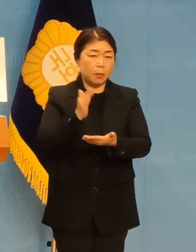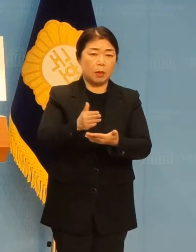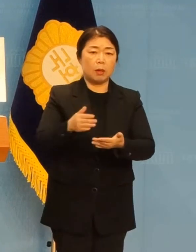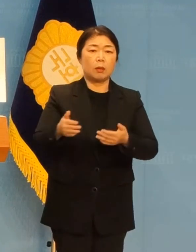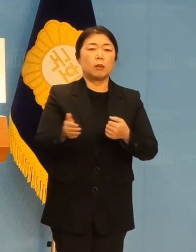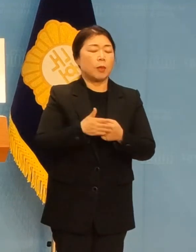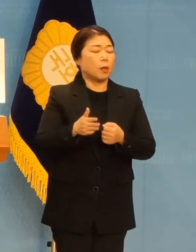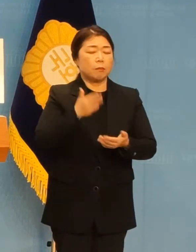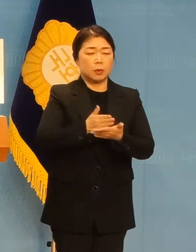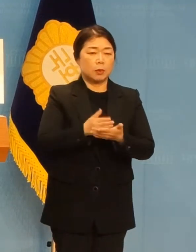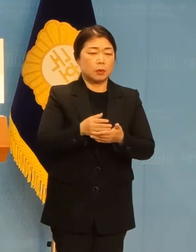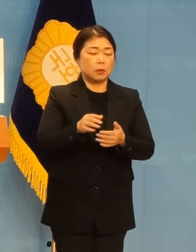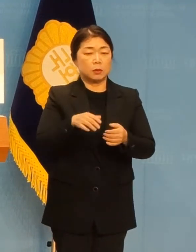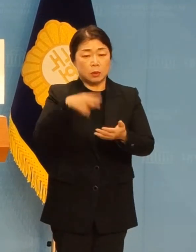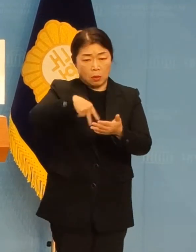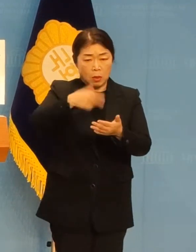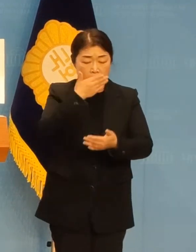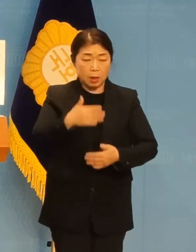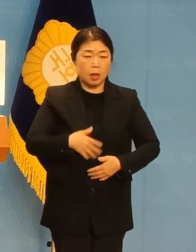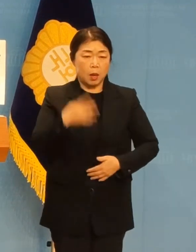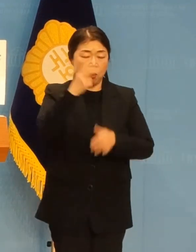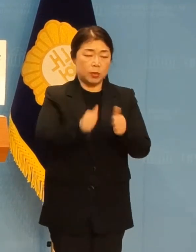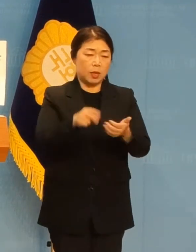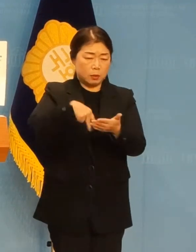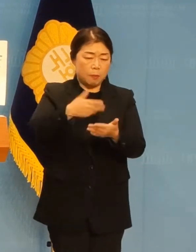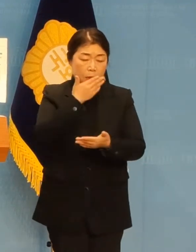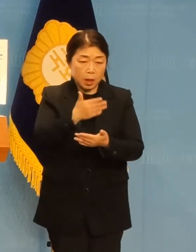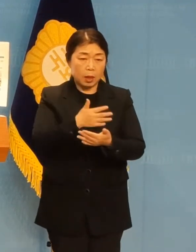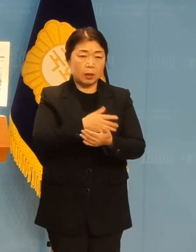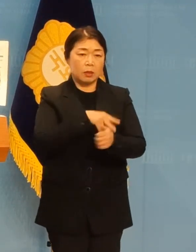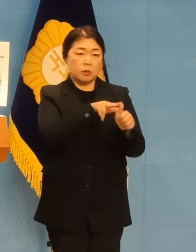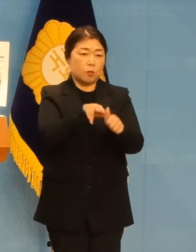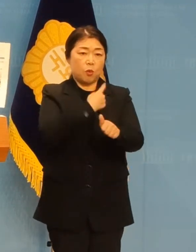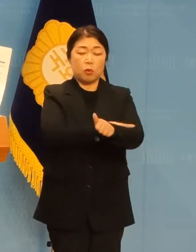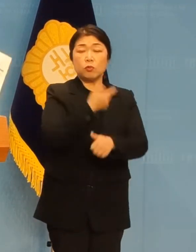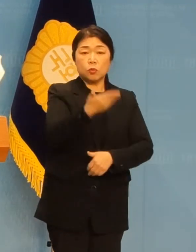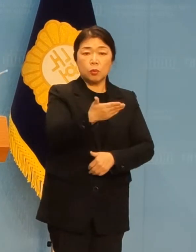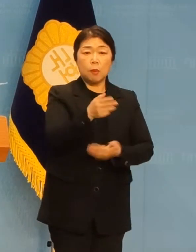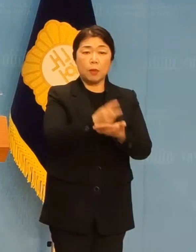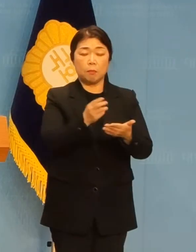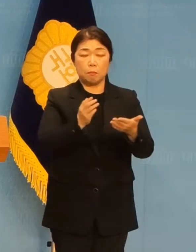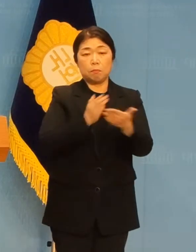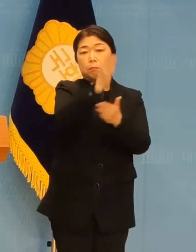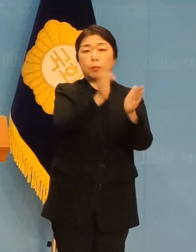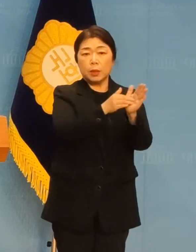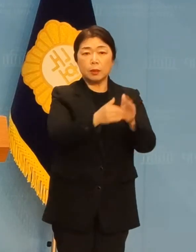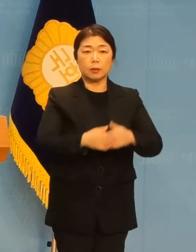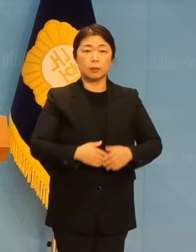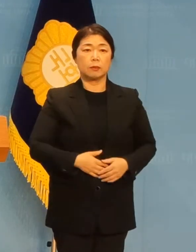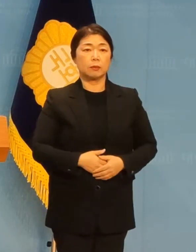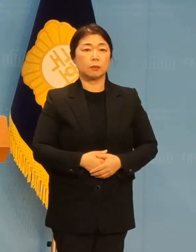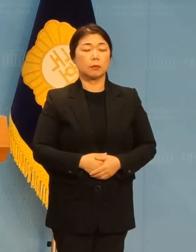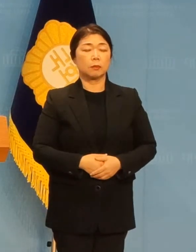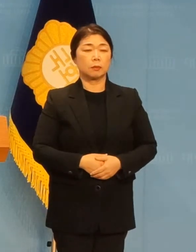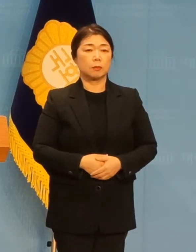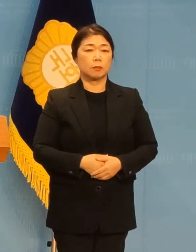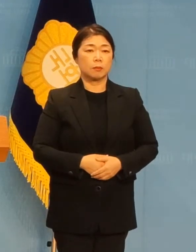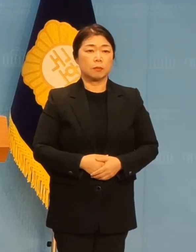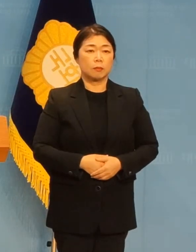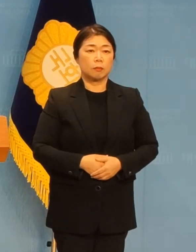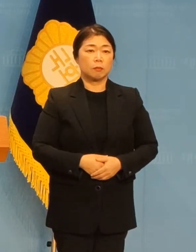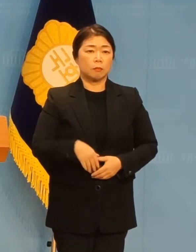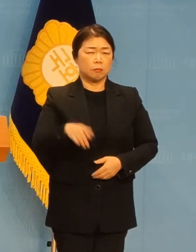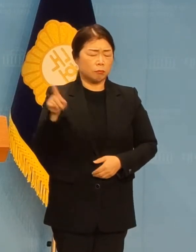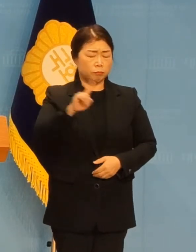이번에는 검사 기록도 보게 하는 법안을 대표 발의해 통과시켰습니다. 이럴 때 아무 일도